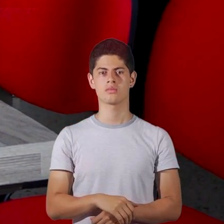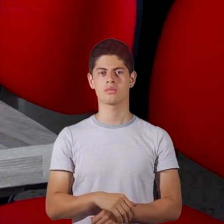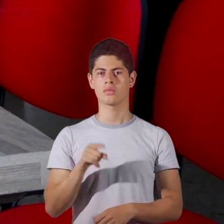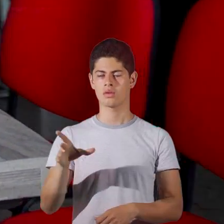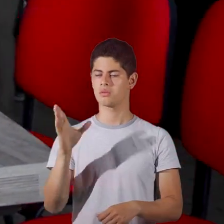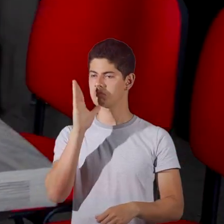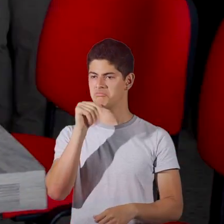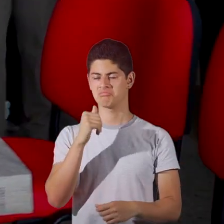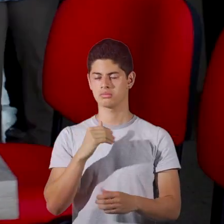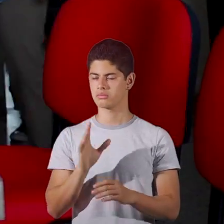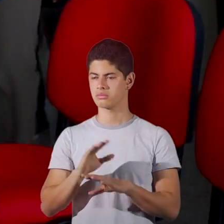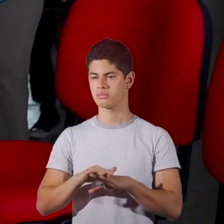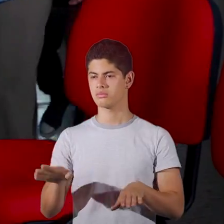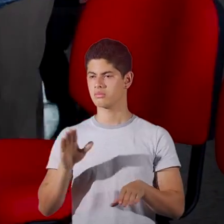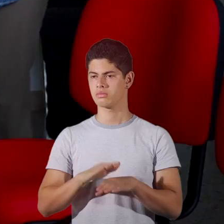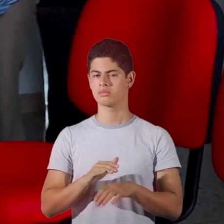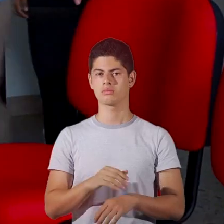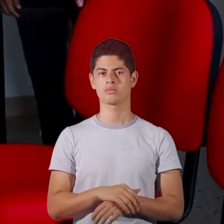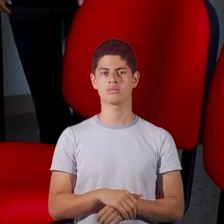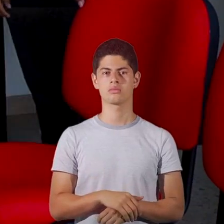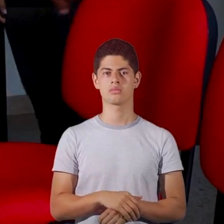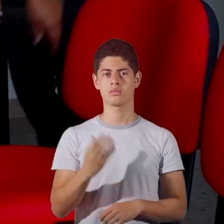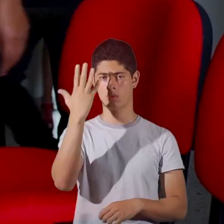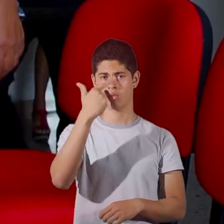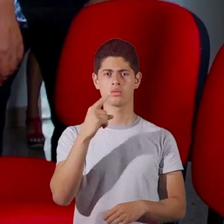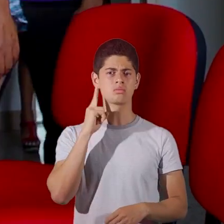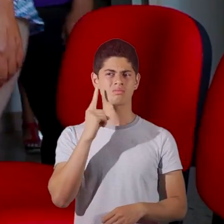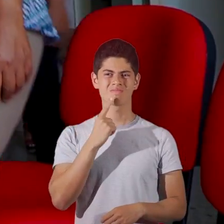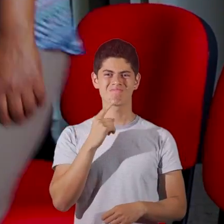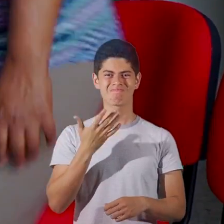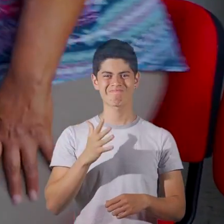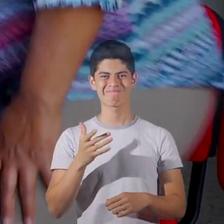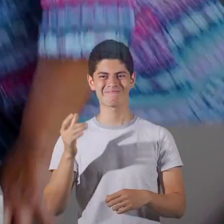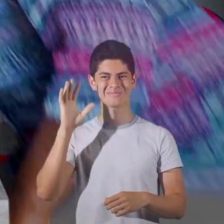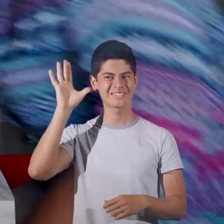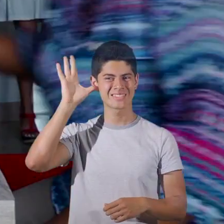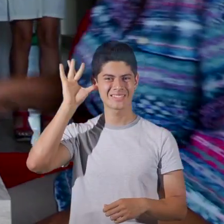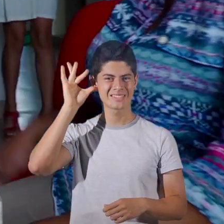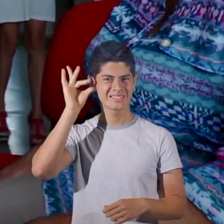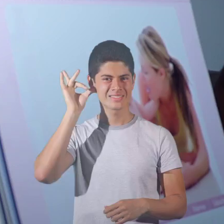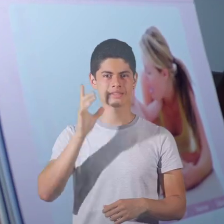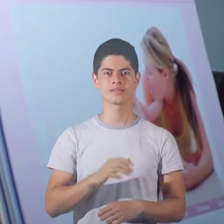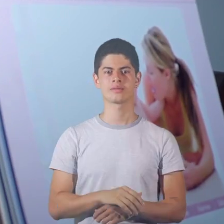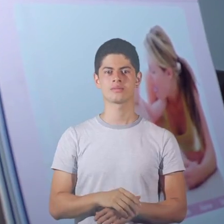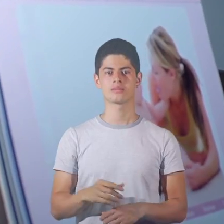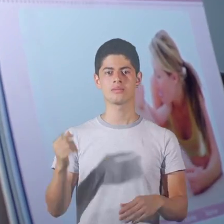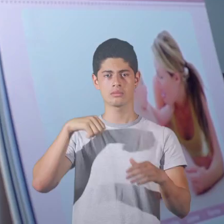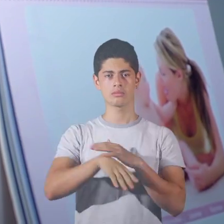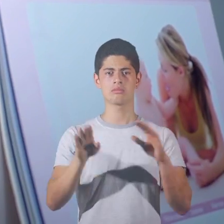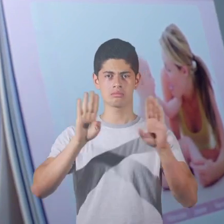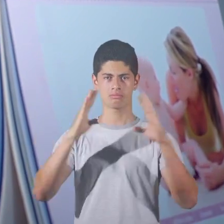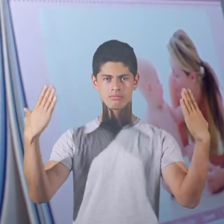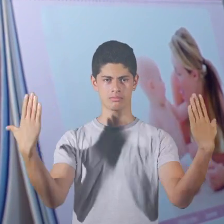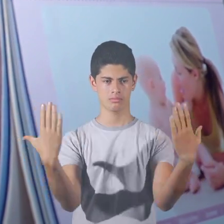de audiometría, someterlo a una cabina, meterlo a esa cabina, hacerle nunca. Nunca lo sometieron a